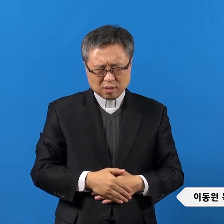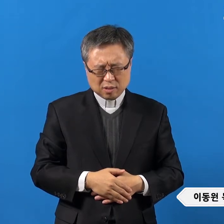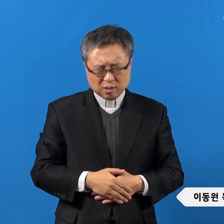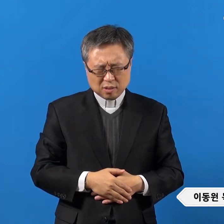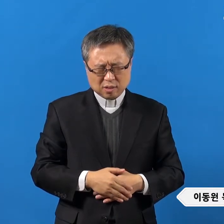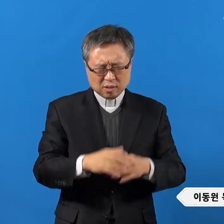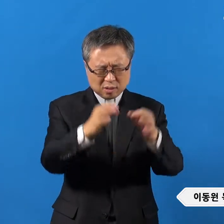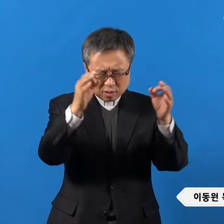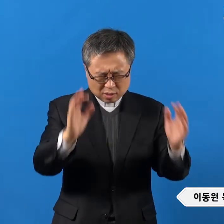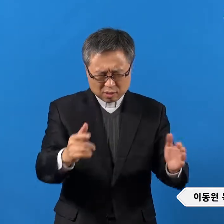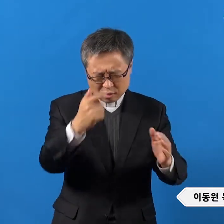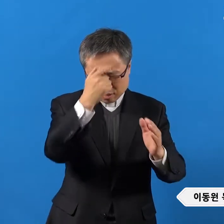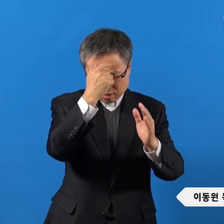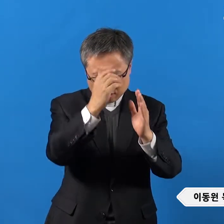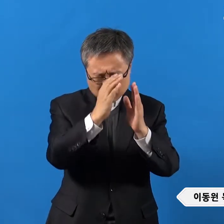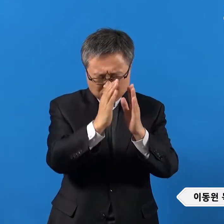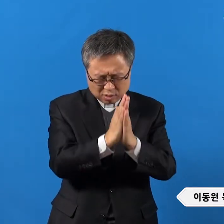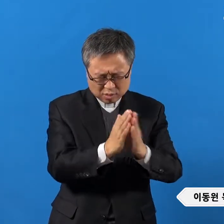그동안 기도를 게을리했잖아.